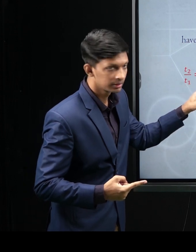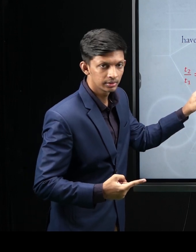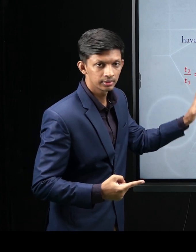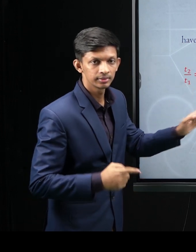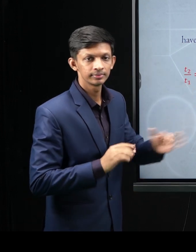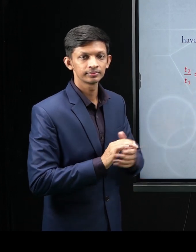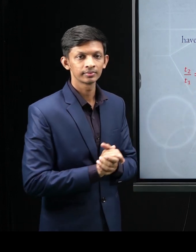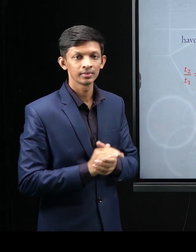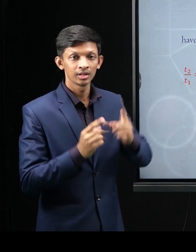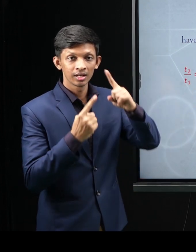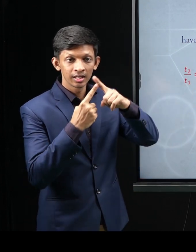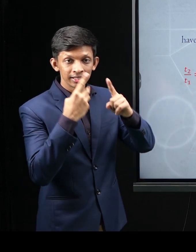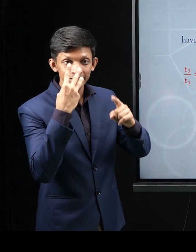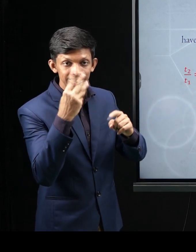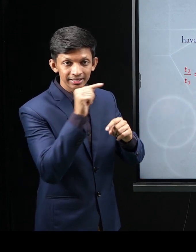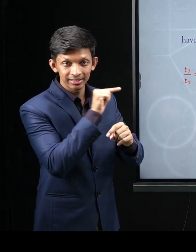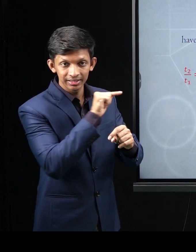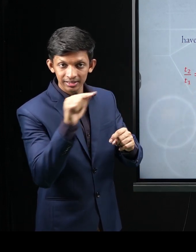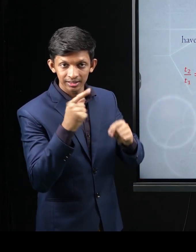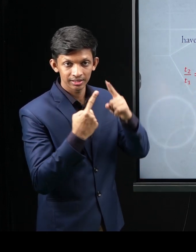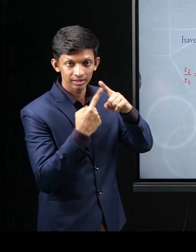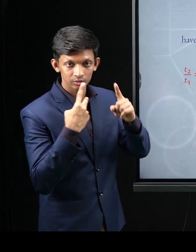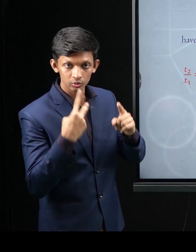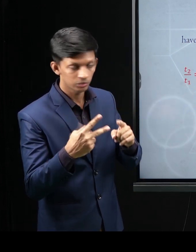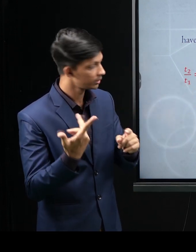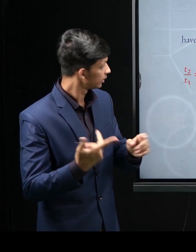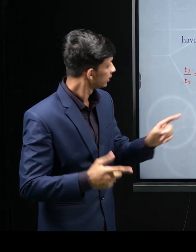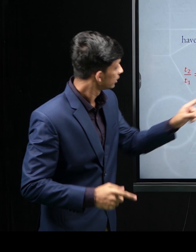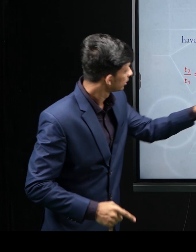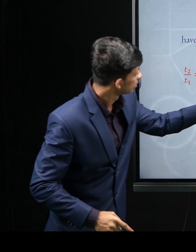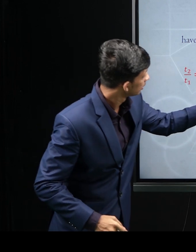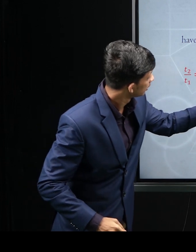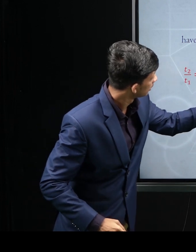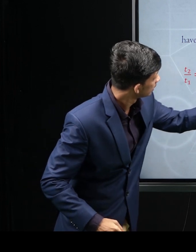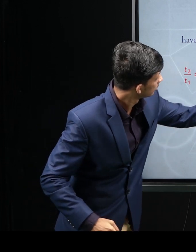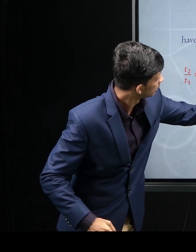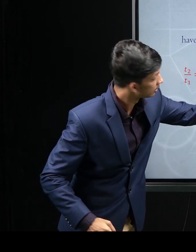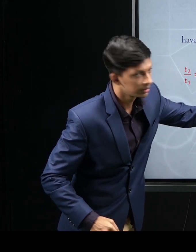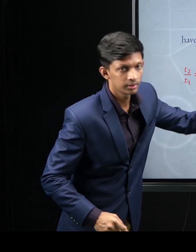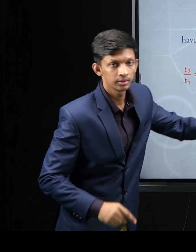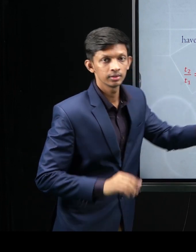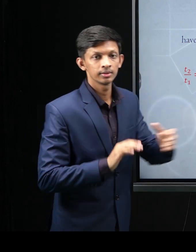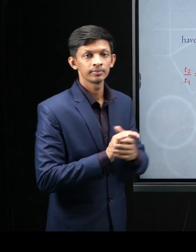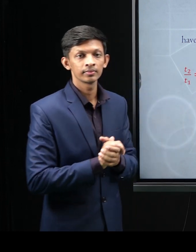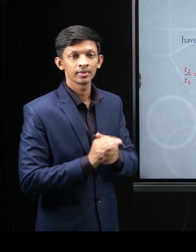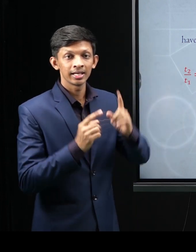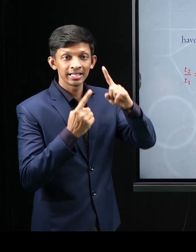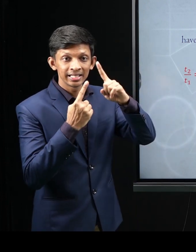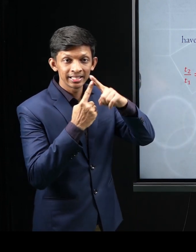బై T2 ఈజ్ ఈక్వల్ టు AR స్క్వేర్ బై AR ఈజ్ ఈక్వల్ టు R. T4 బై T3 ఈజ్ ఈక్వల్ టు